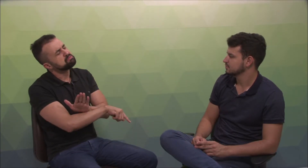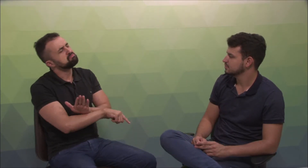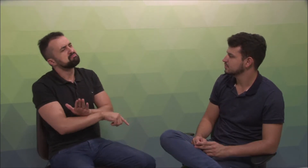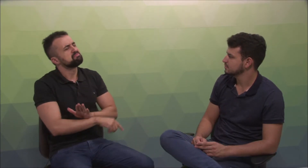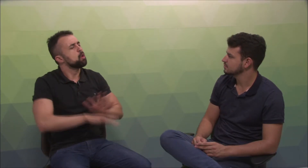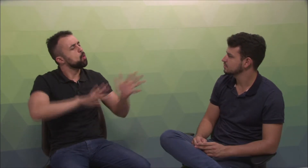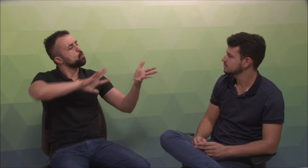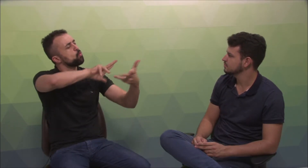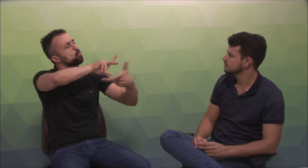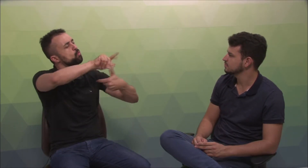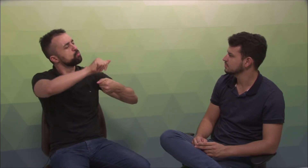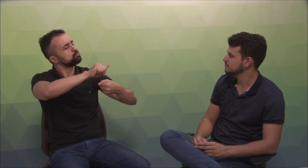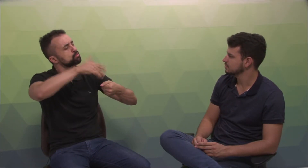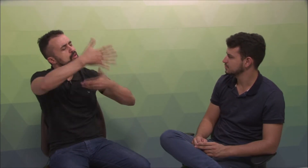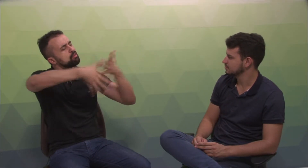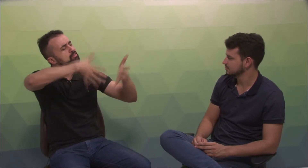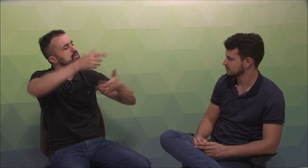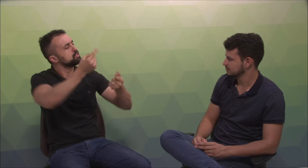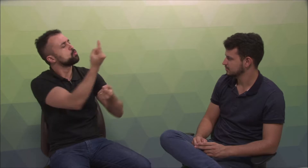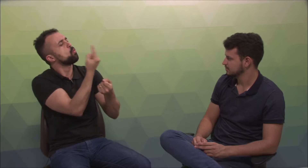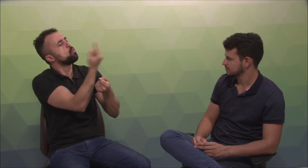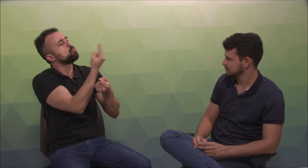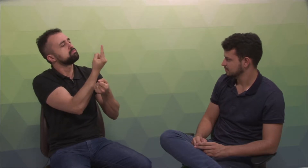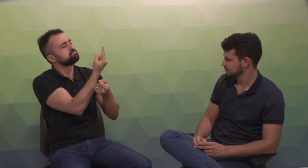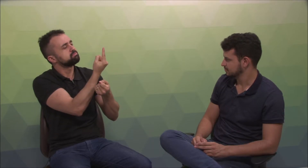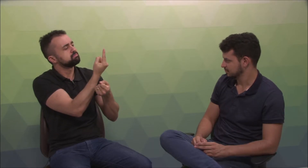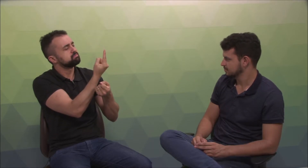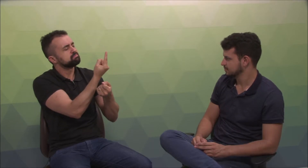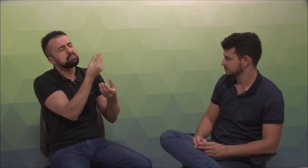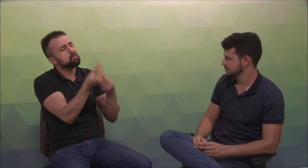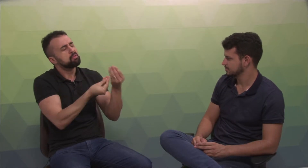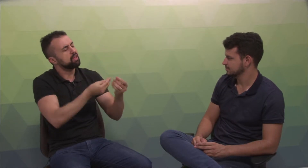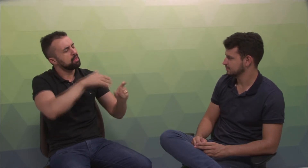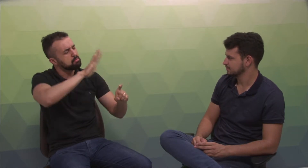Uma dúvida, existe apenas uma língua de sinais no mundo? E aí?